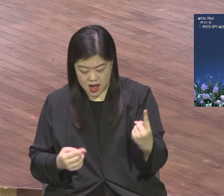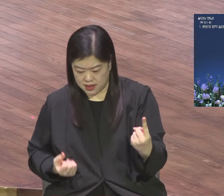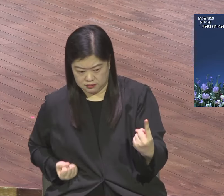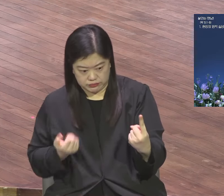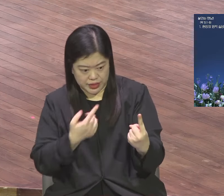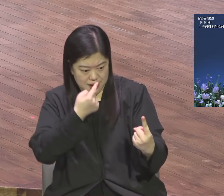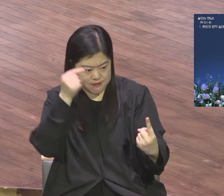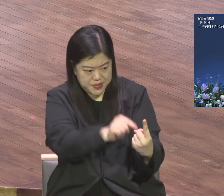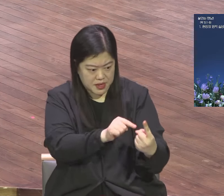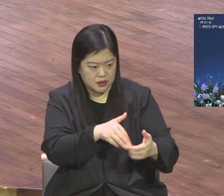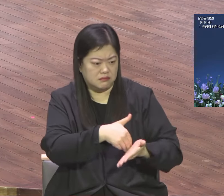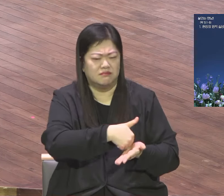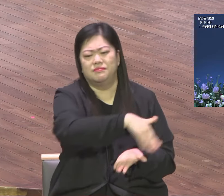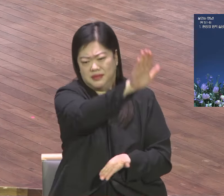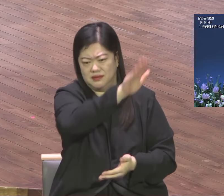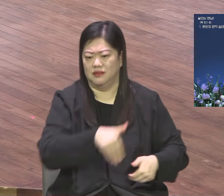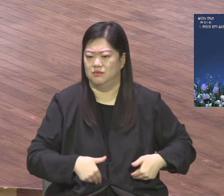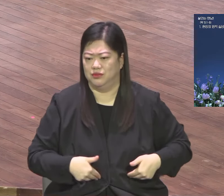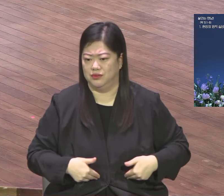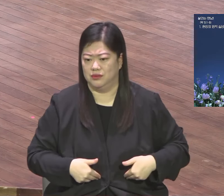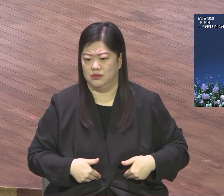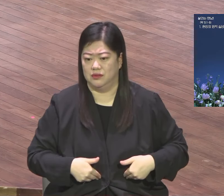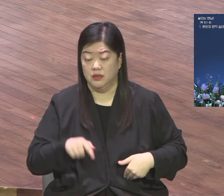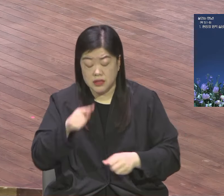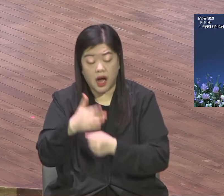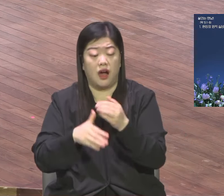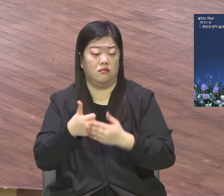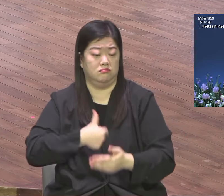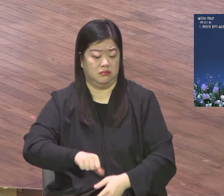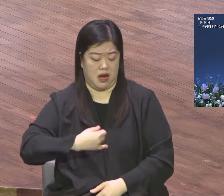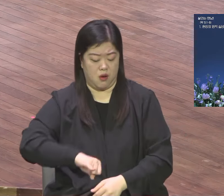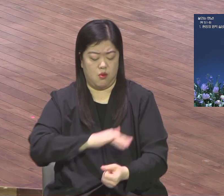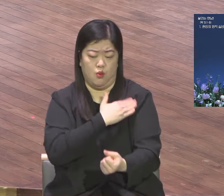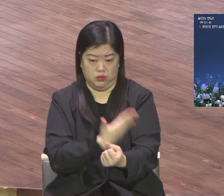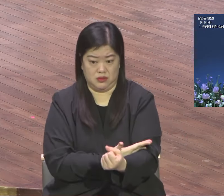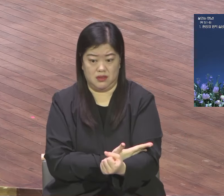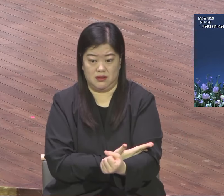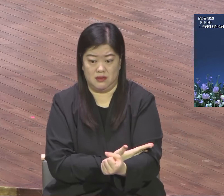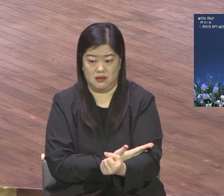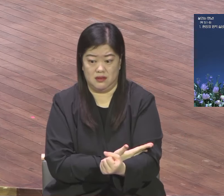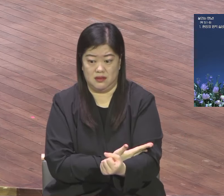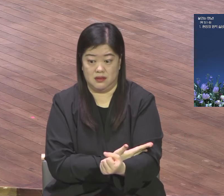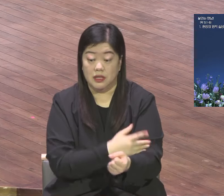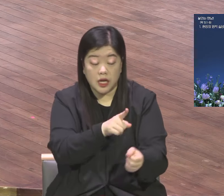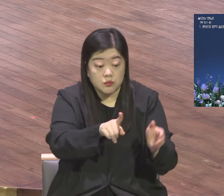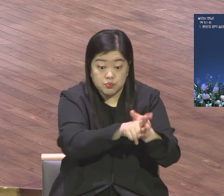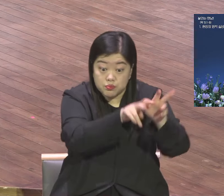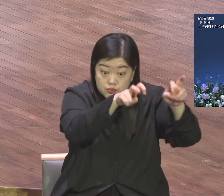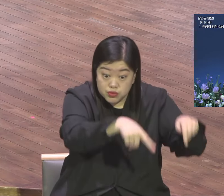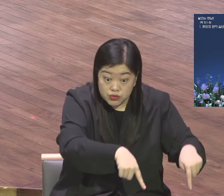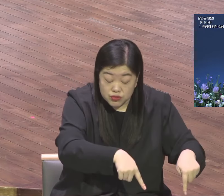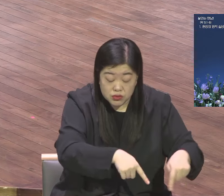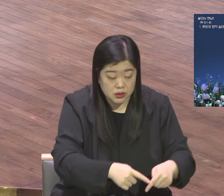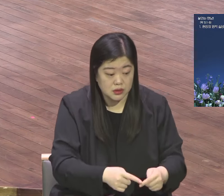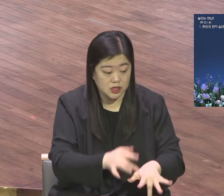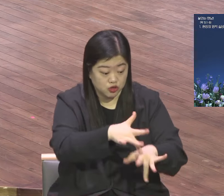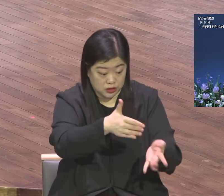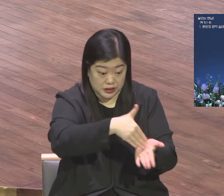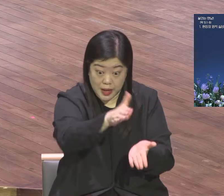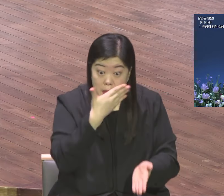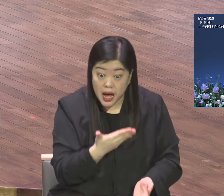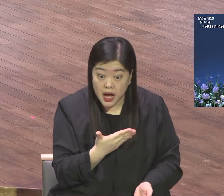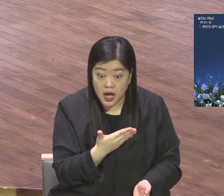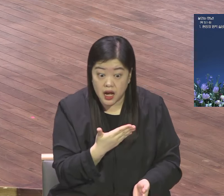말이에요. 그리고 하나님의 자녀의 특권이지. 불신자는 이런 거 모르잖아요. 특별히